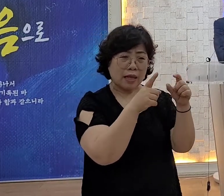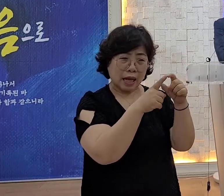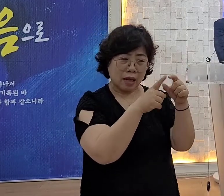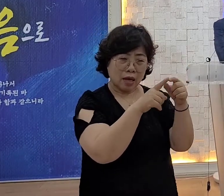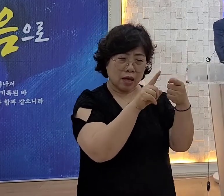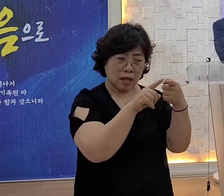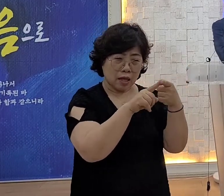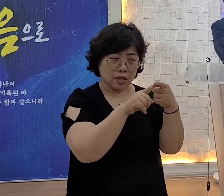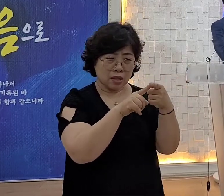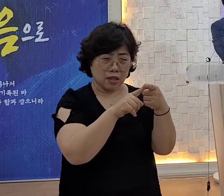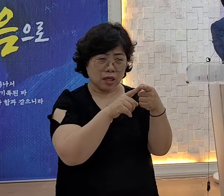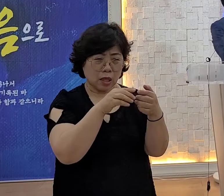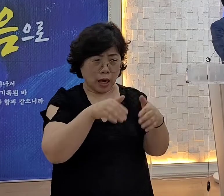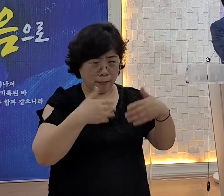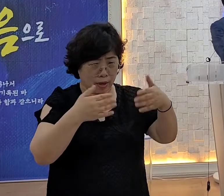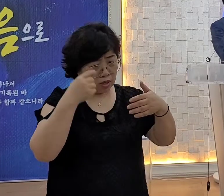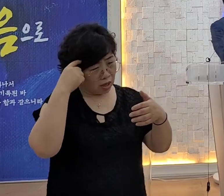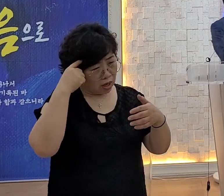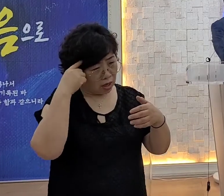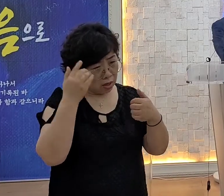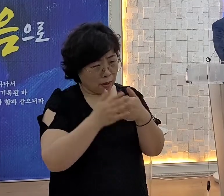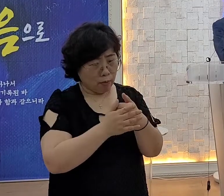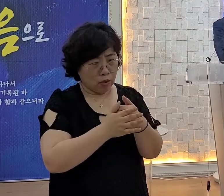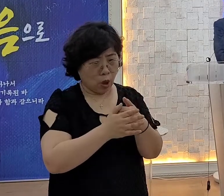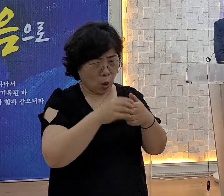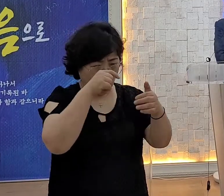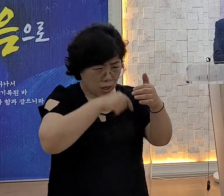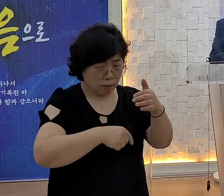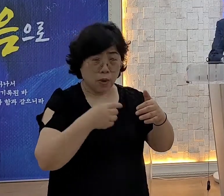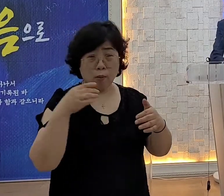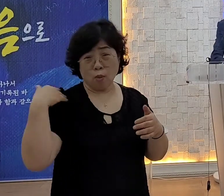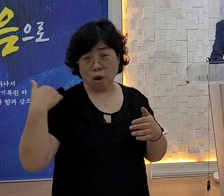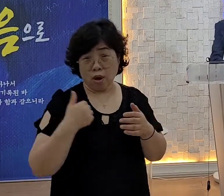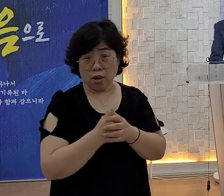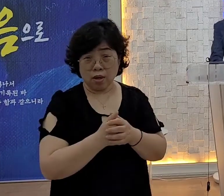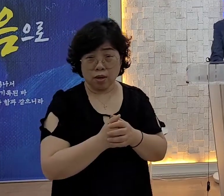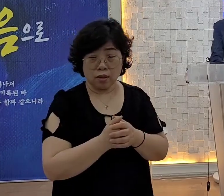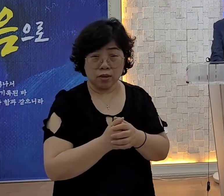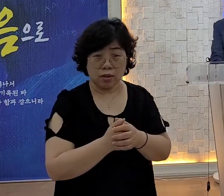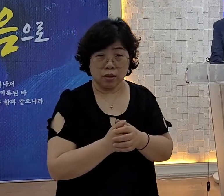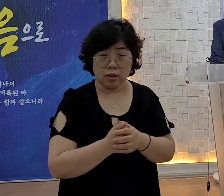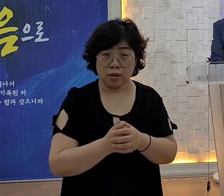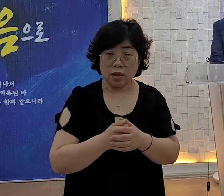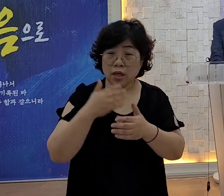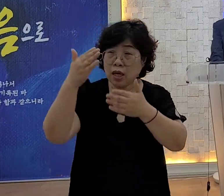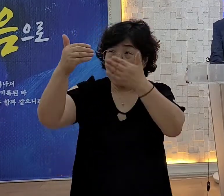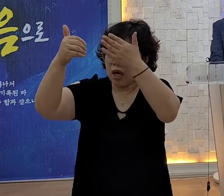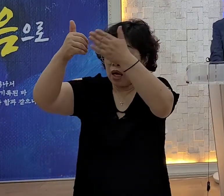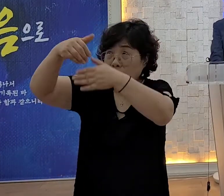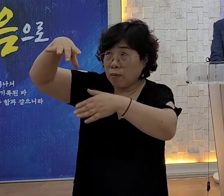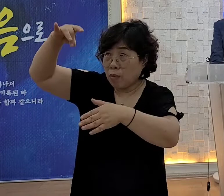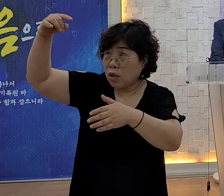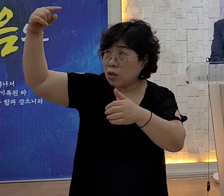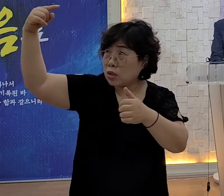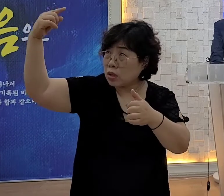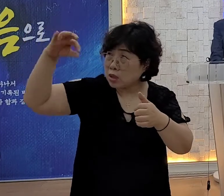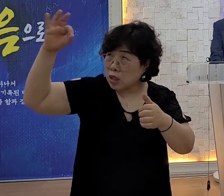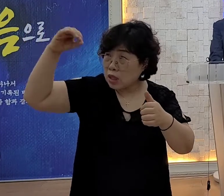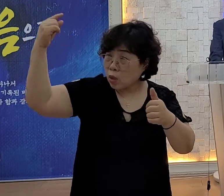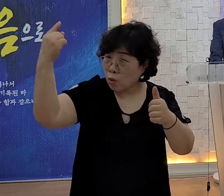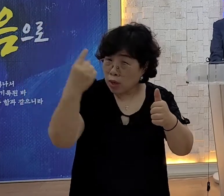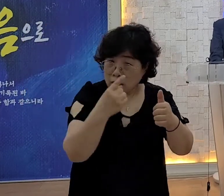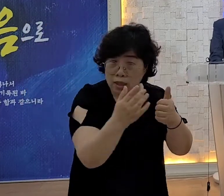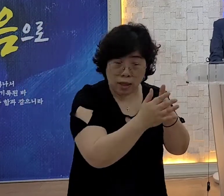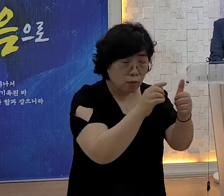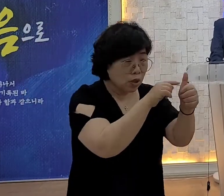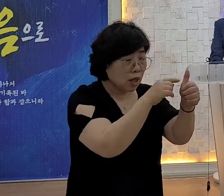근원적으로 하나님이 우리에게 먼저 찾아오셨기, 나를 선택해 주셨기 때문에 주어진 일이지. 그 근원이 우리는